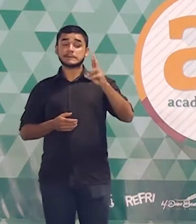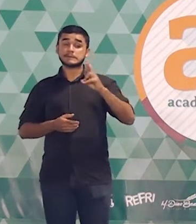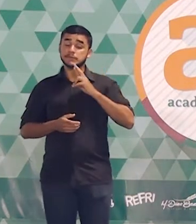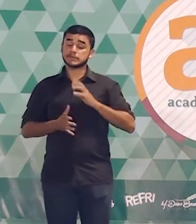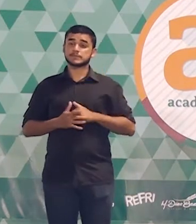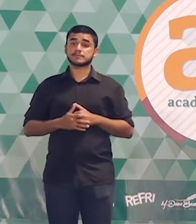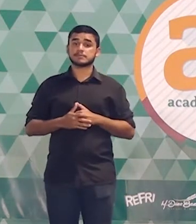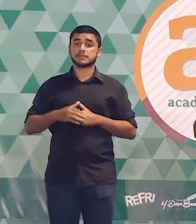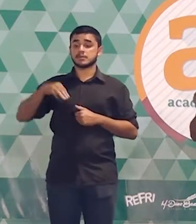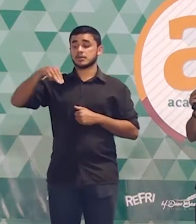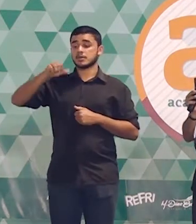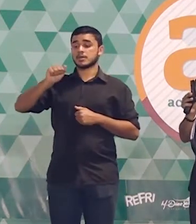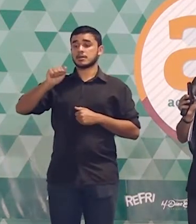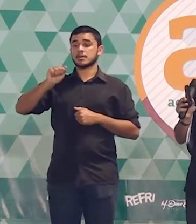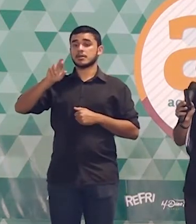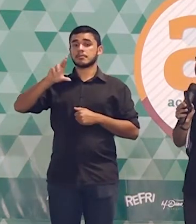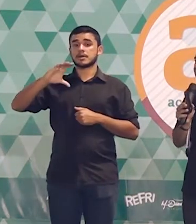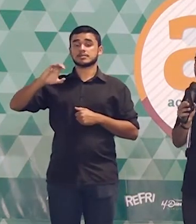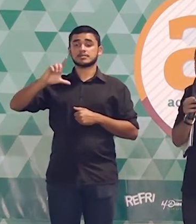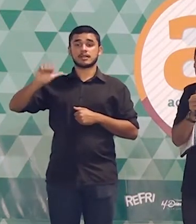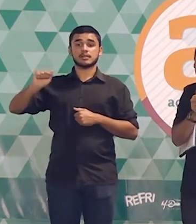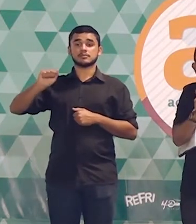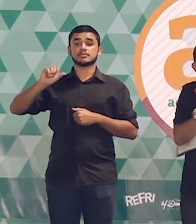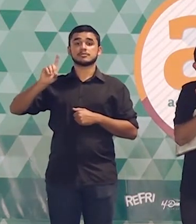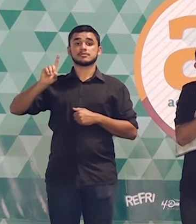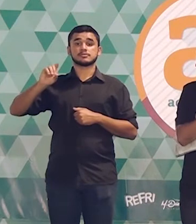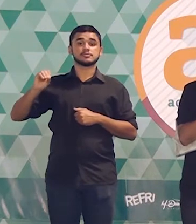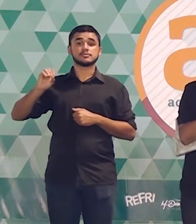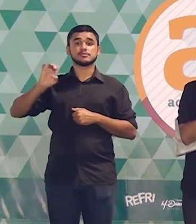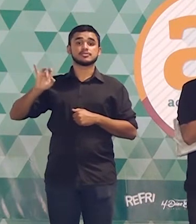é. Marcel Duchamp.